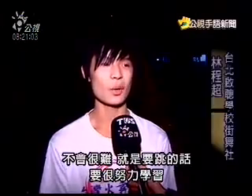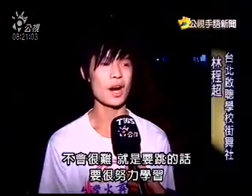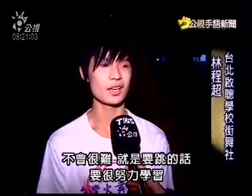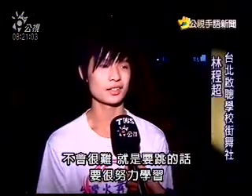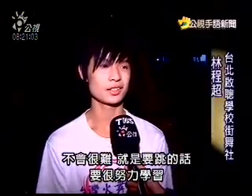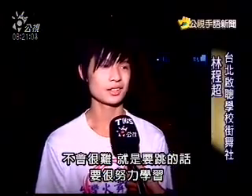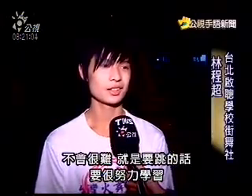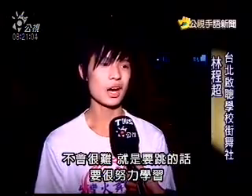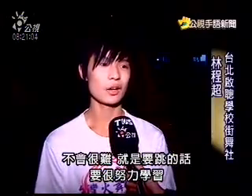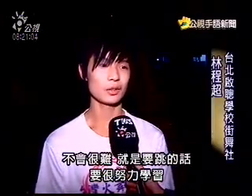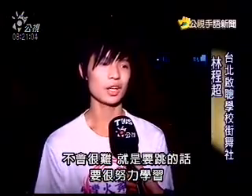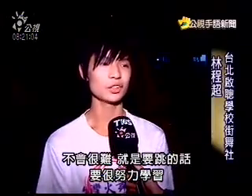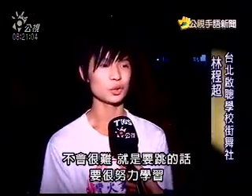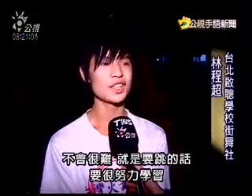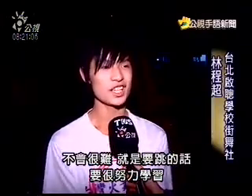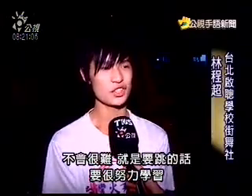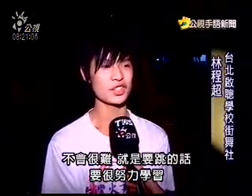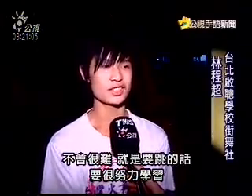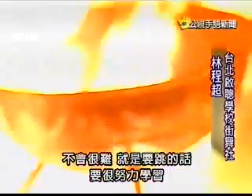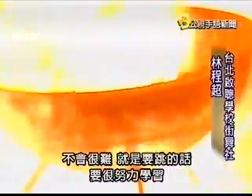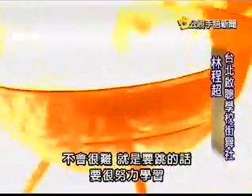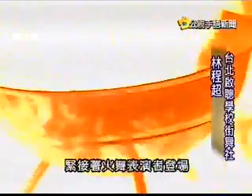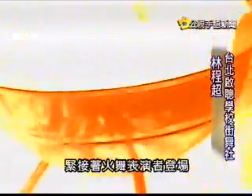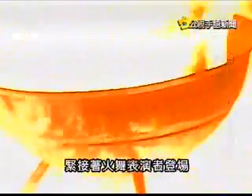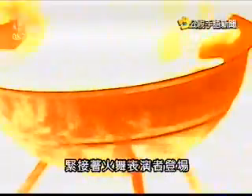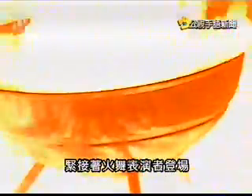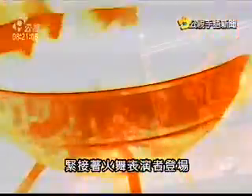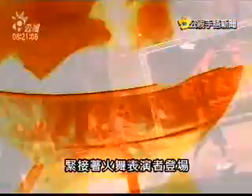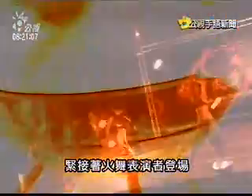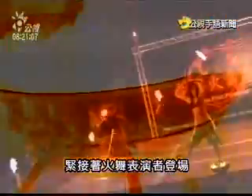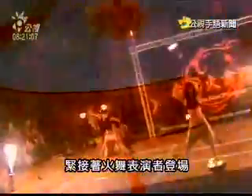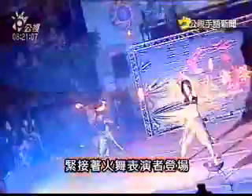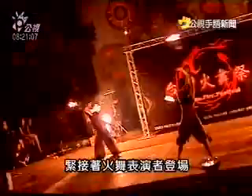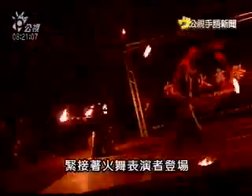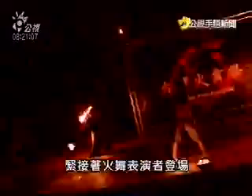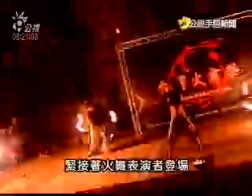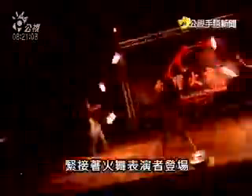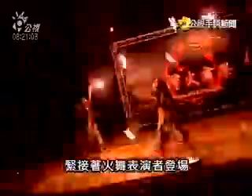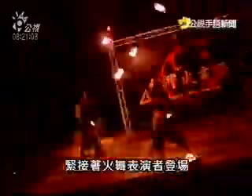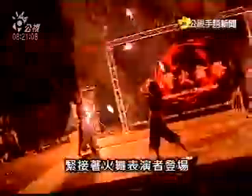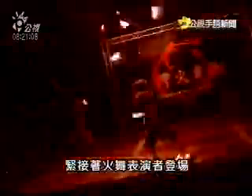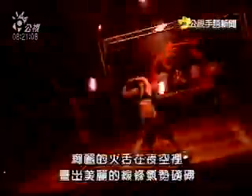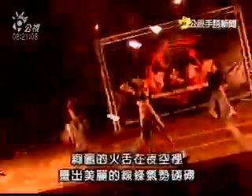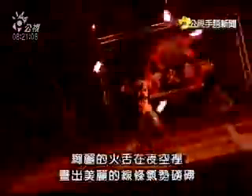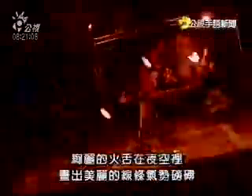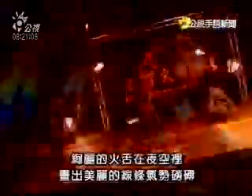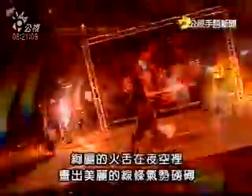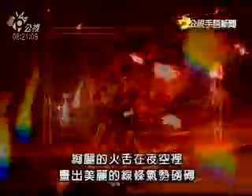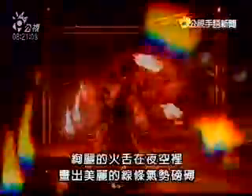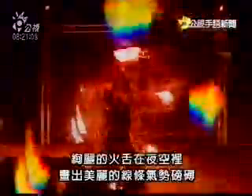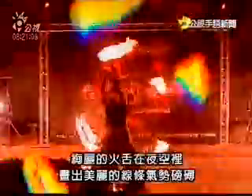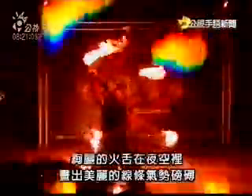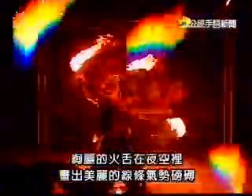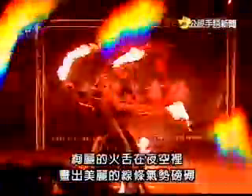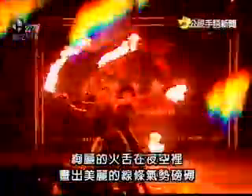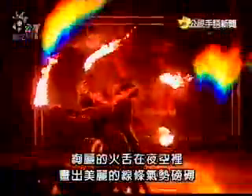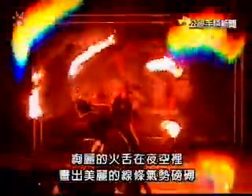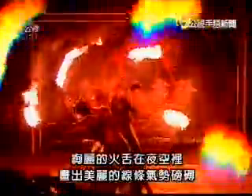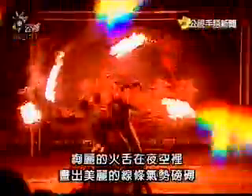话，要很努力的学习。 紧接着，火舞表演者登场，绚丽的火舌在夜空里画出美丽的